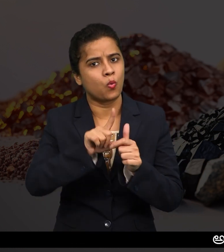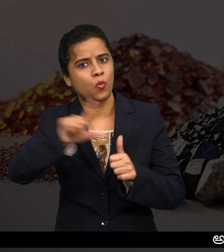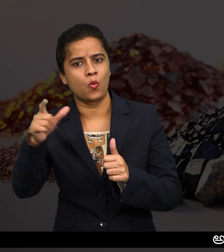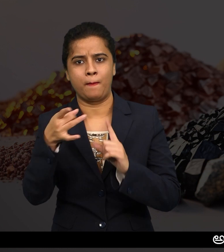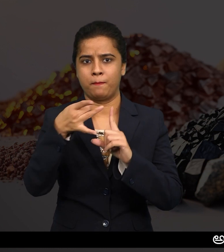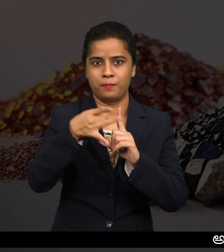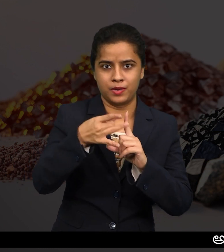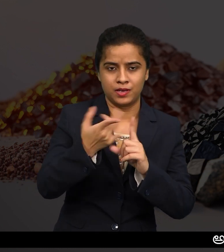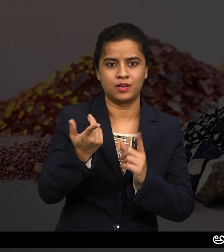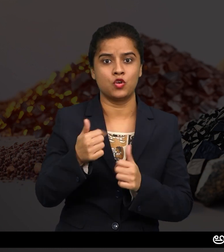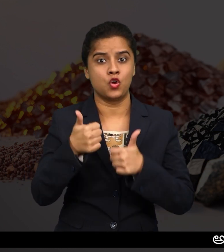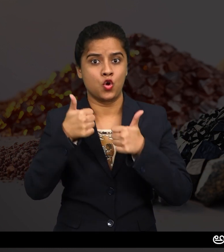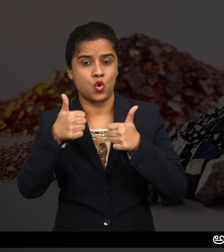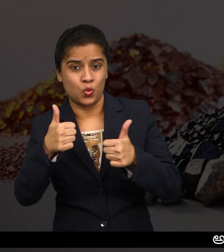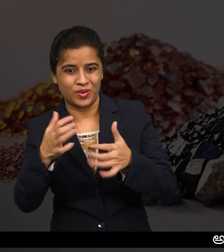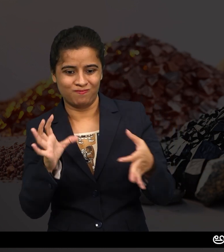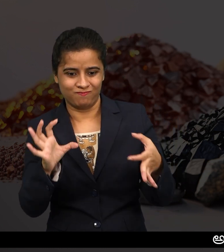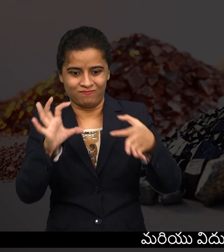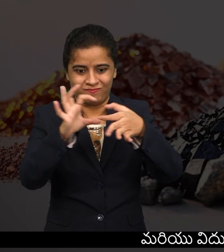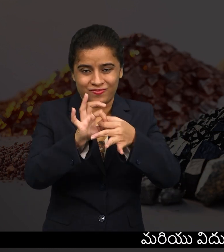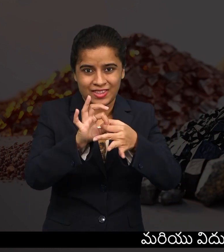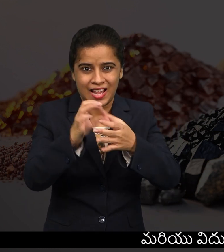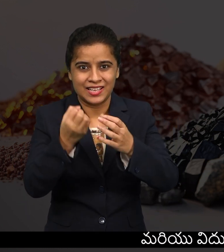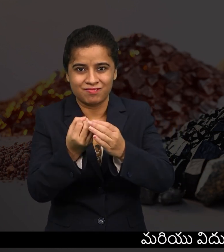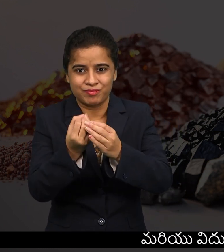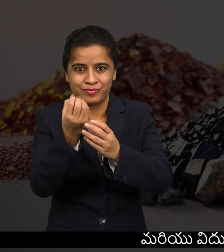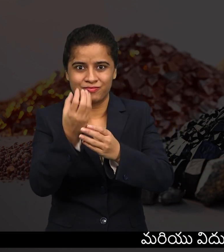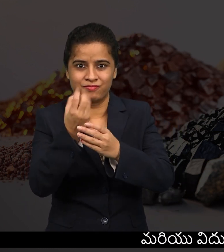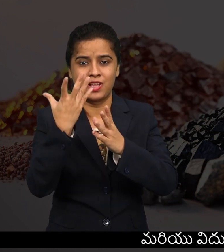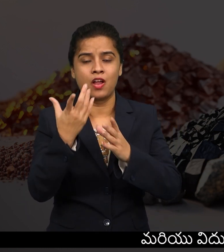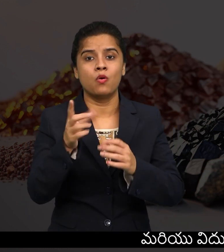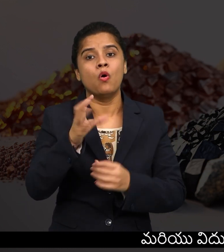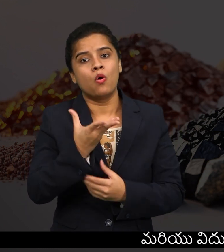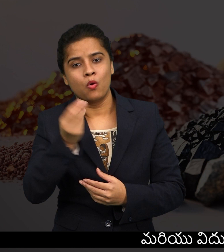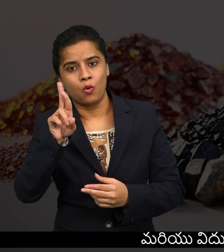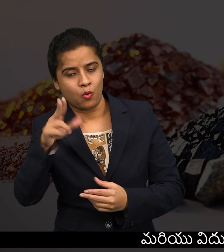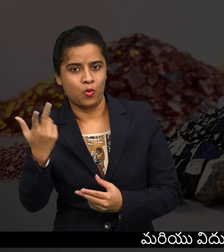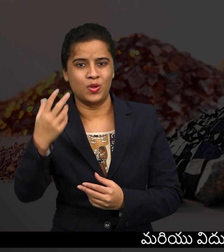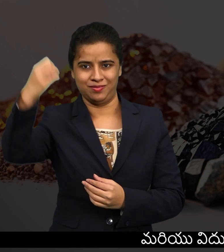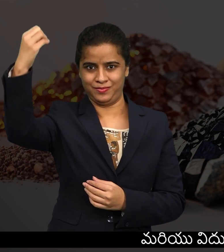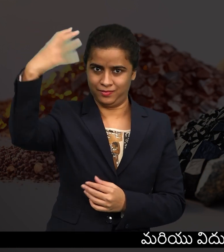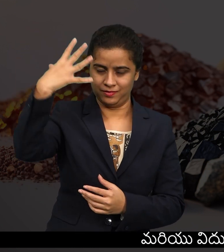అదేవిధంగా అన్ని లోహాలు వేడి మరియు విద్యుత్ యొక్క మంచి వాహకాలు.